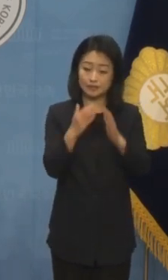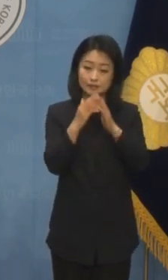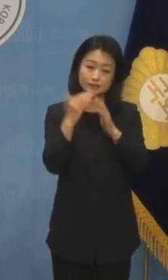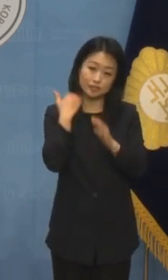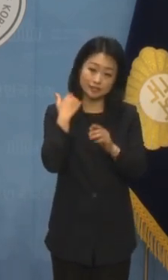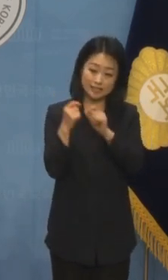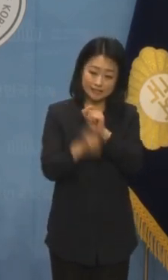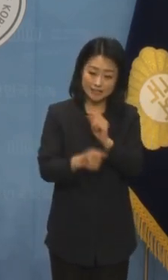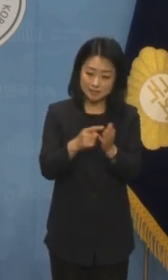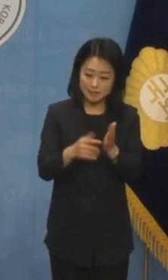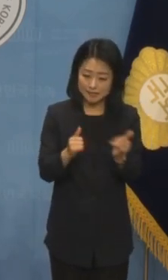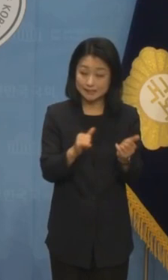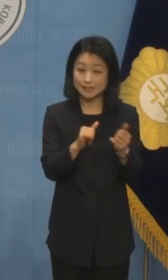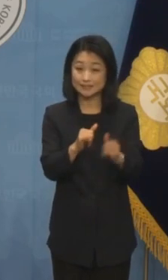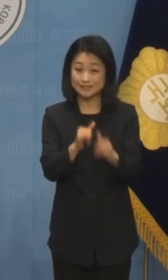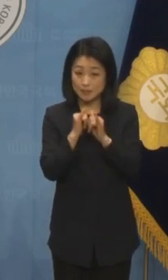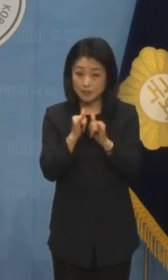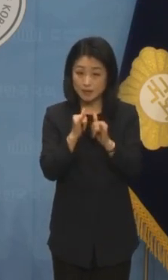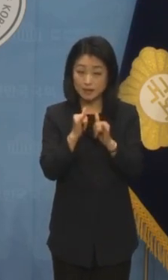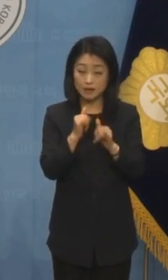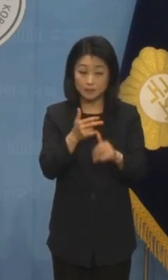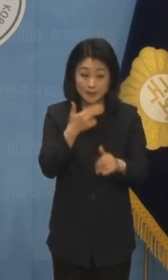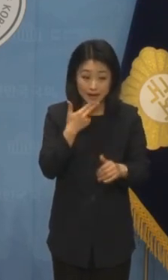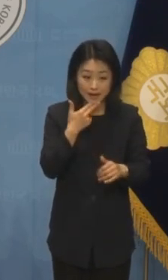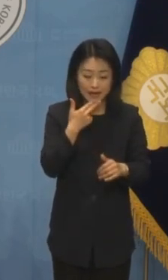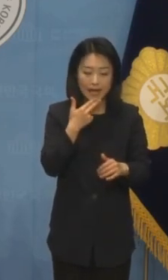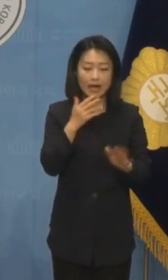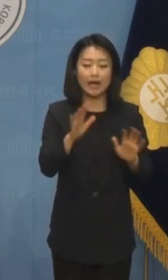피해자가 사망했다는 소식이 안 들리니